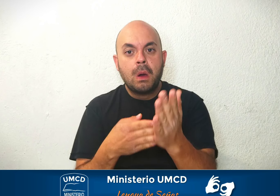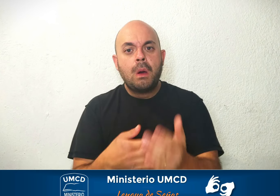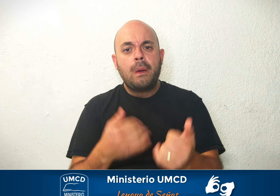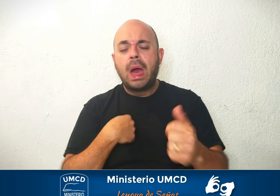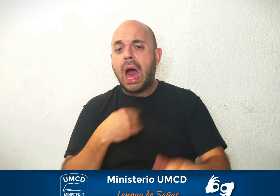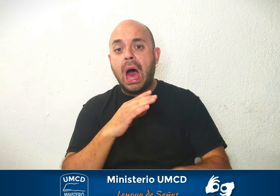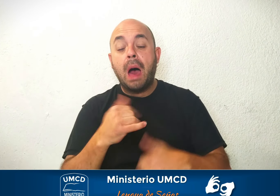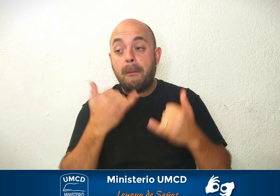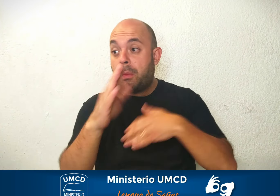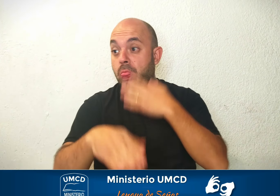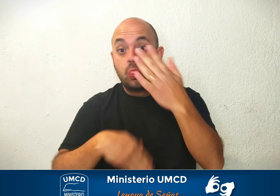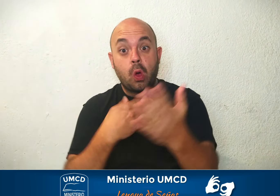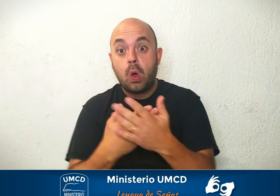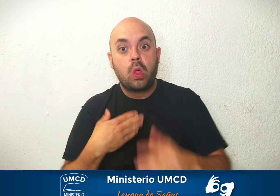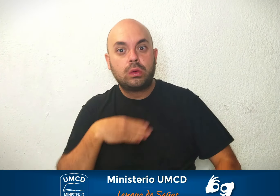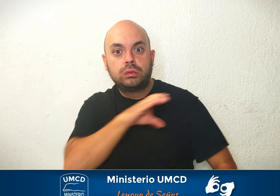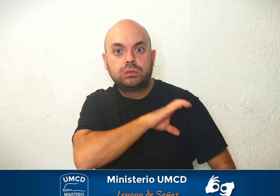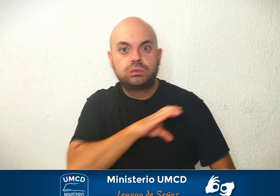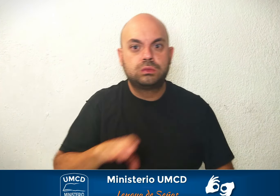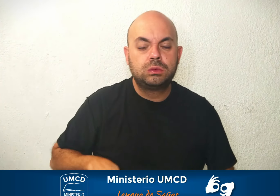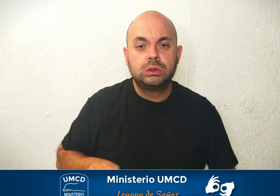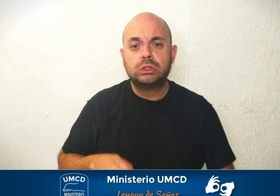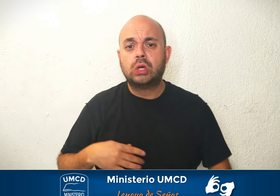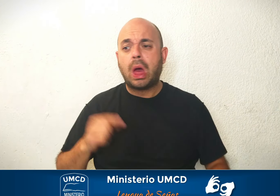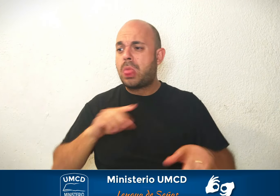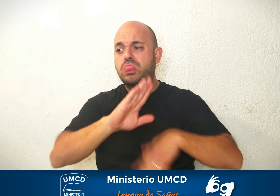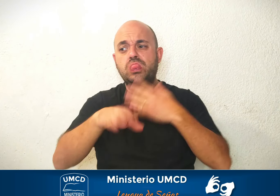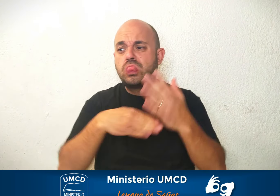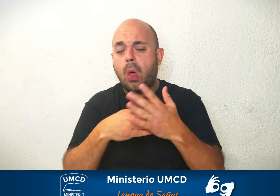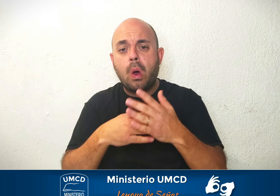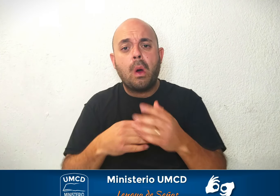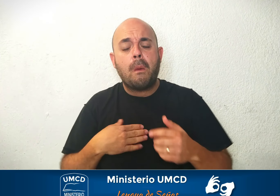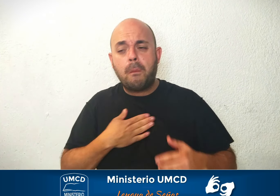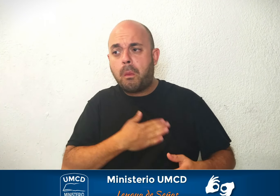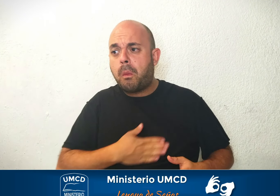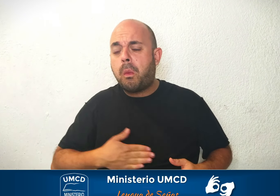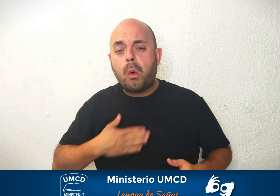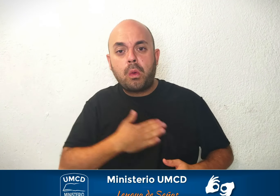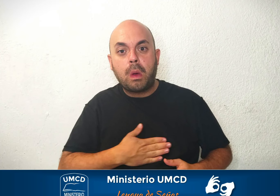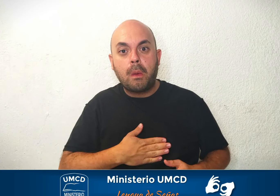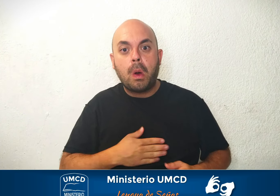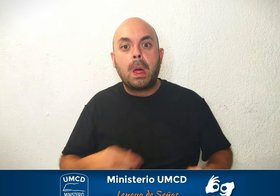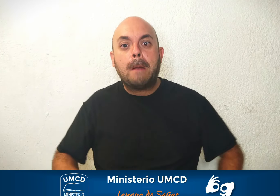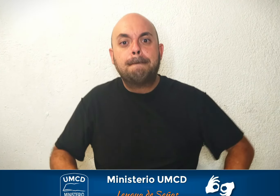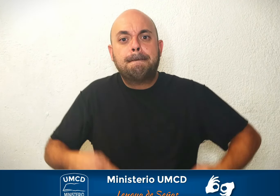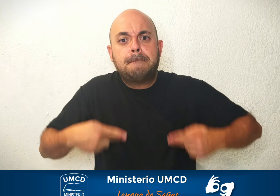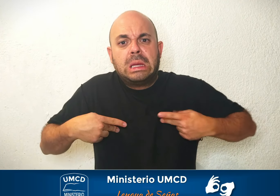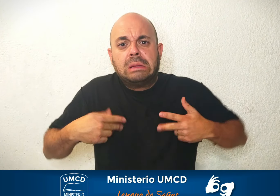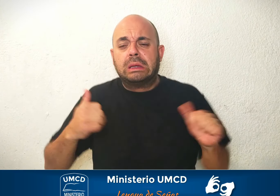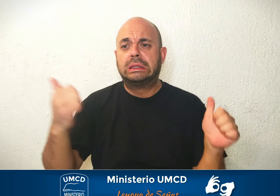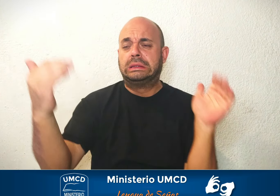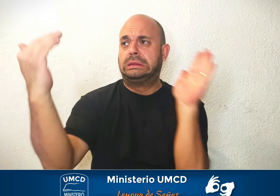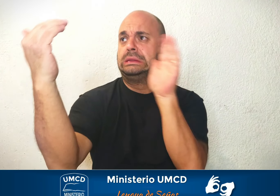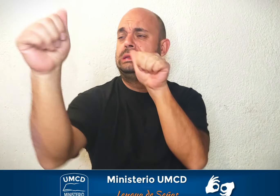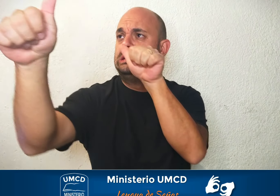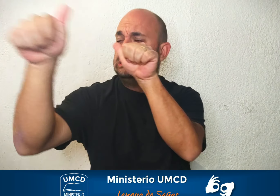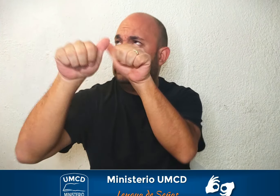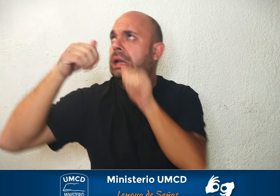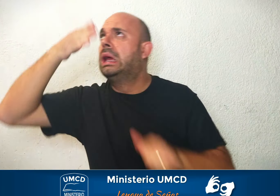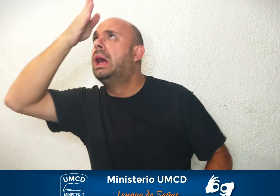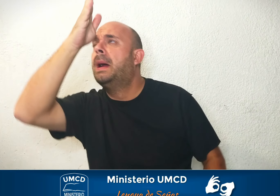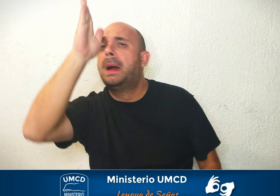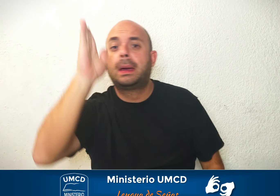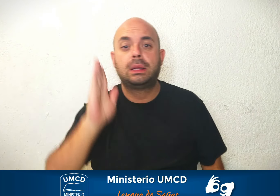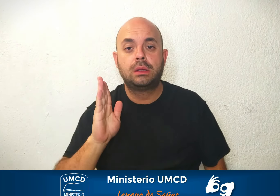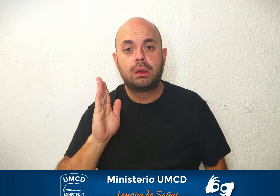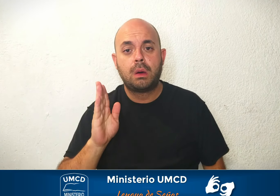1, les dice a la iglesia de Dios que está en Corinto, a los santificados en Cristo Jesús.